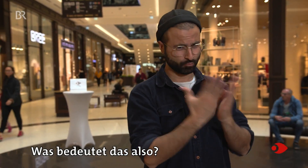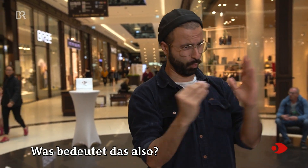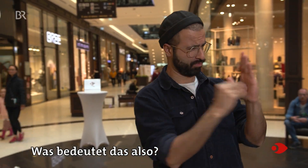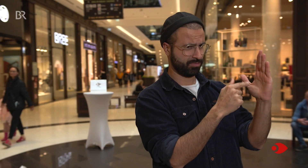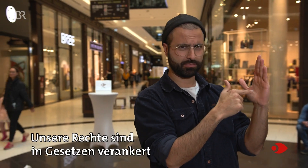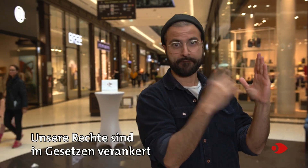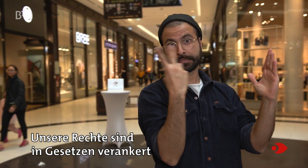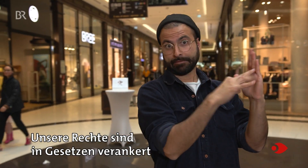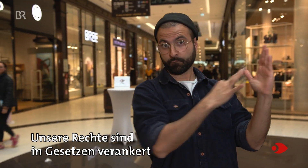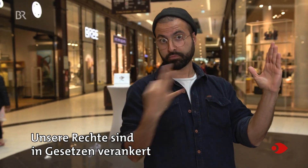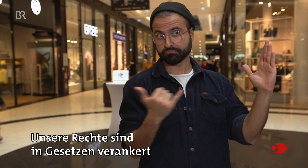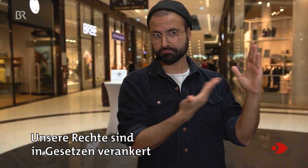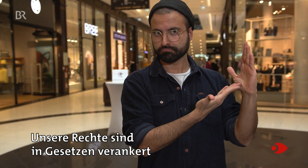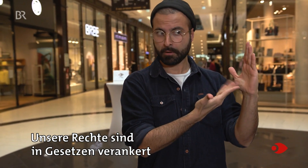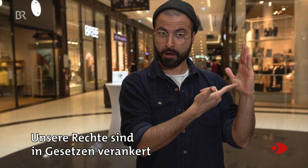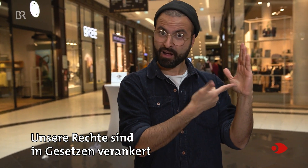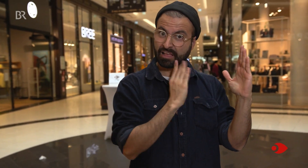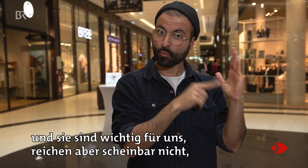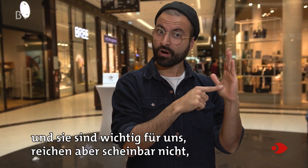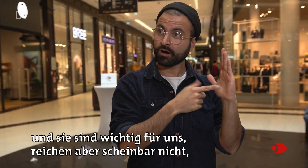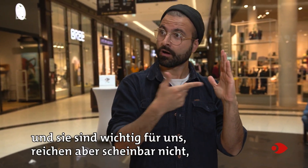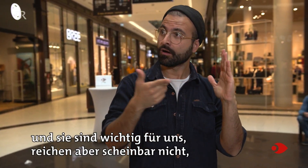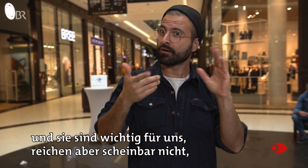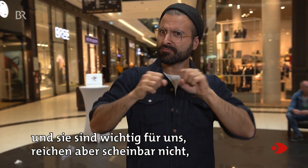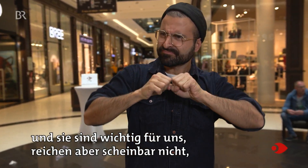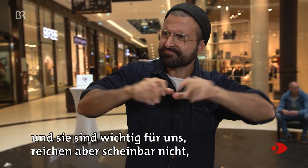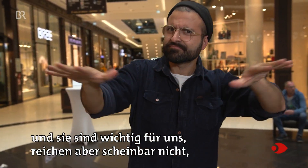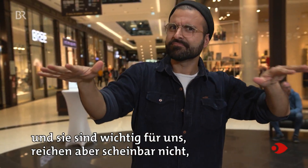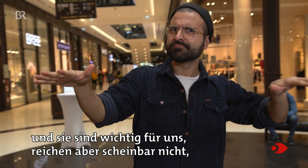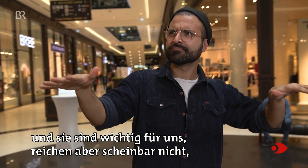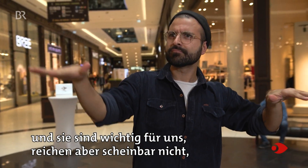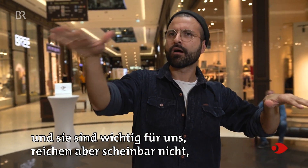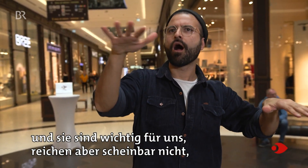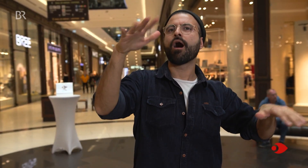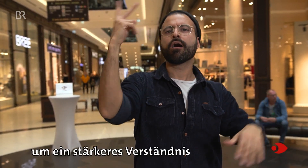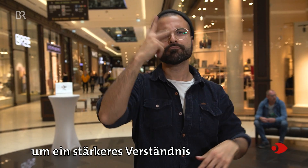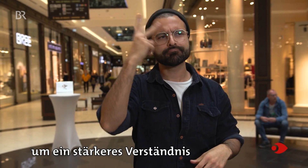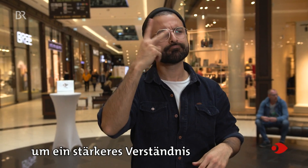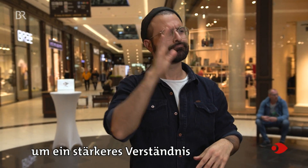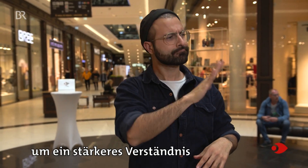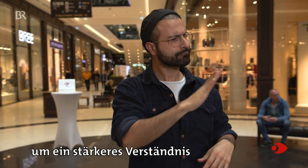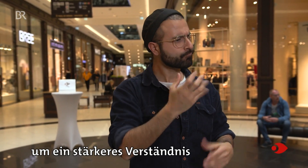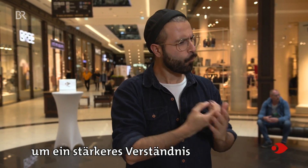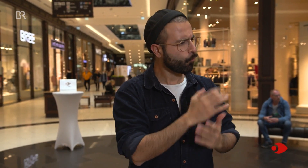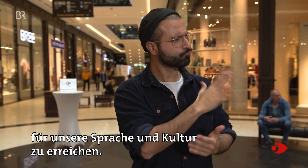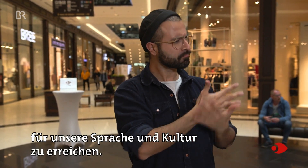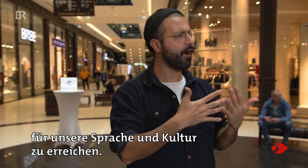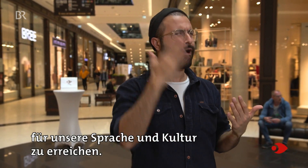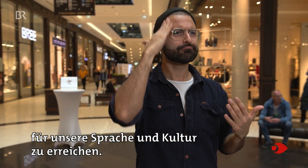also? Unsere Rechte sind in Gesetzen verankert und sie sind wichtig für uns, reichen aber scheinbar nicht, um ein stärkeres Verständnis für unsere Sprache und